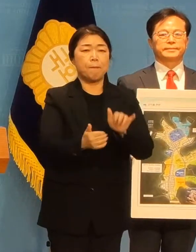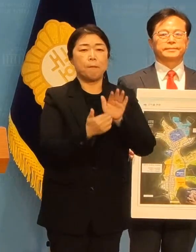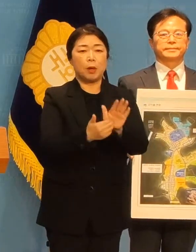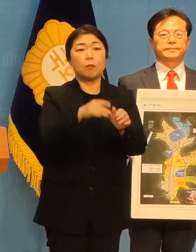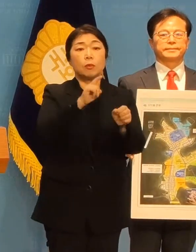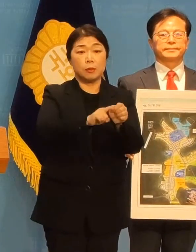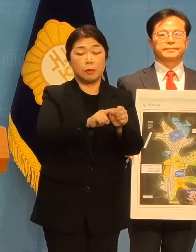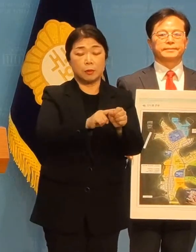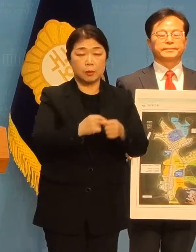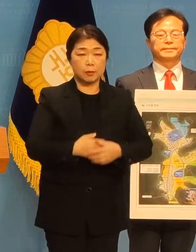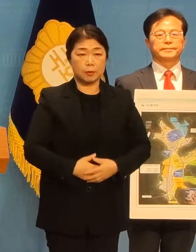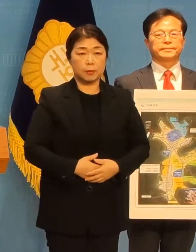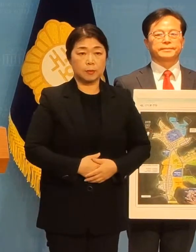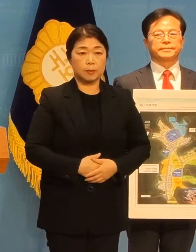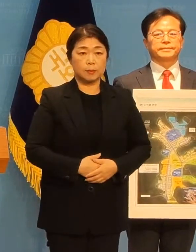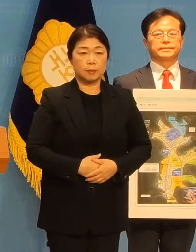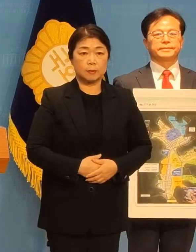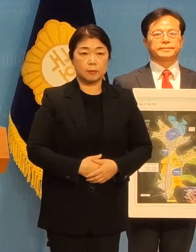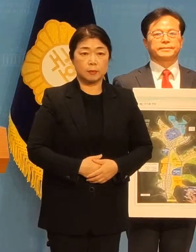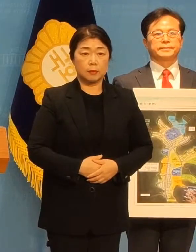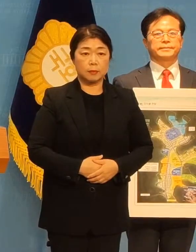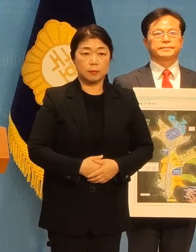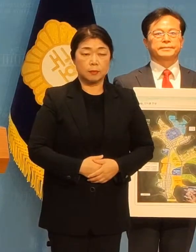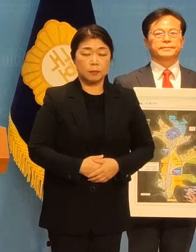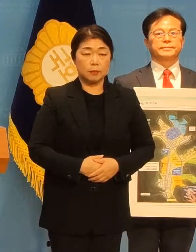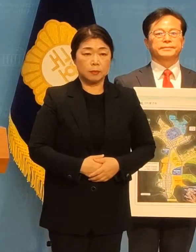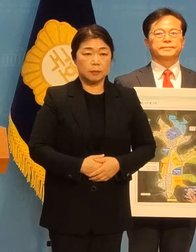가진다고 할 수 있습니다.